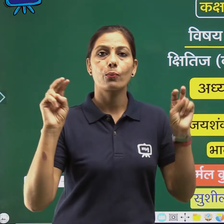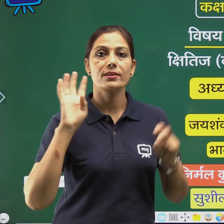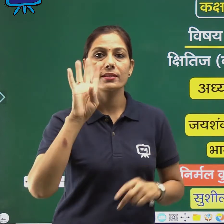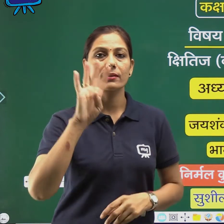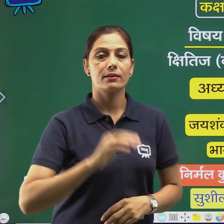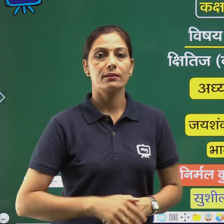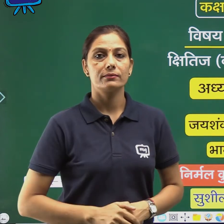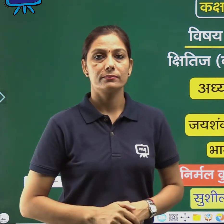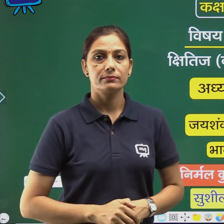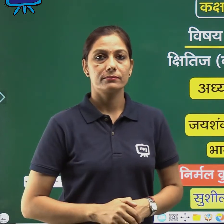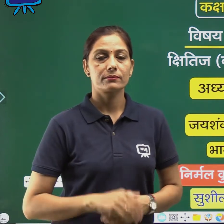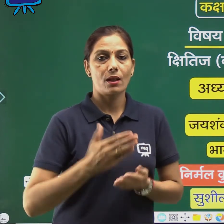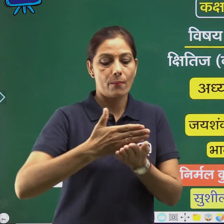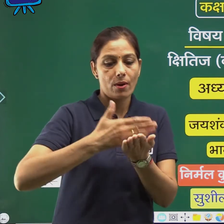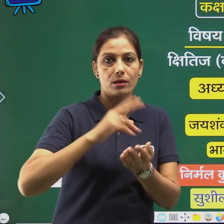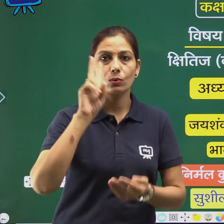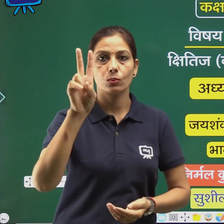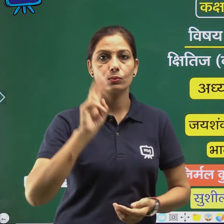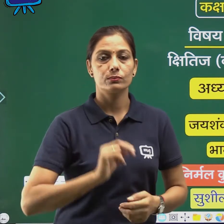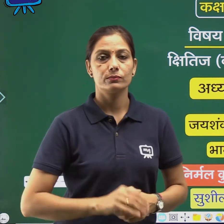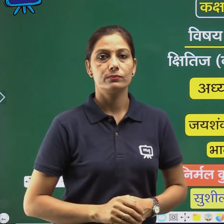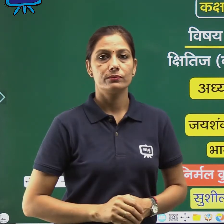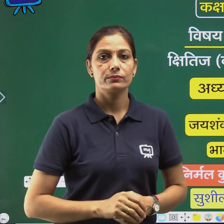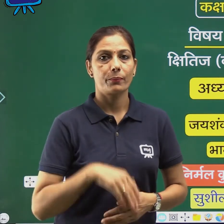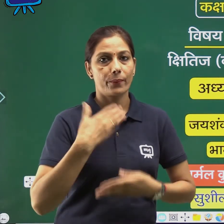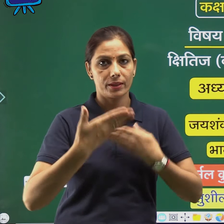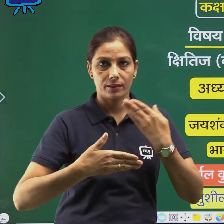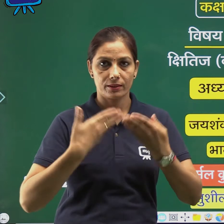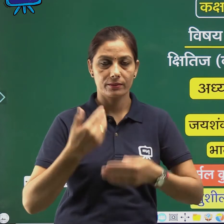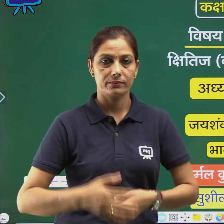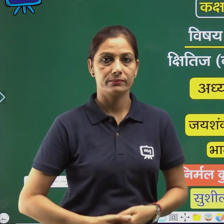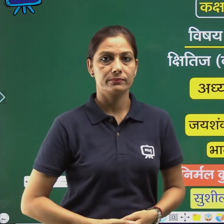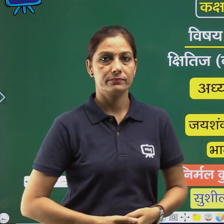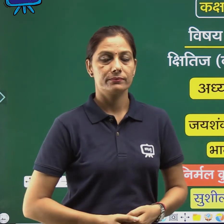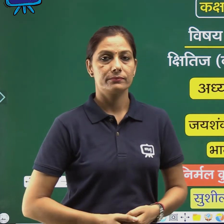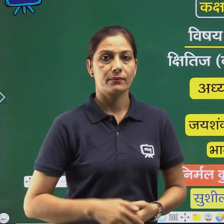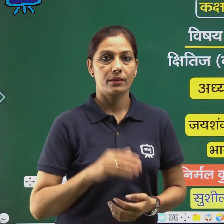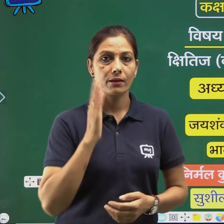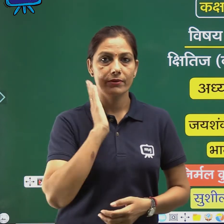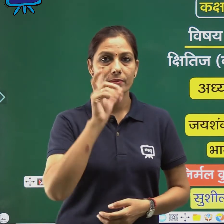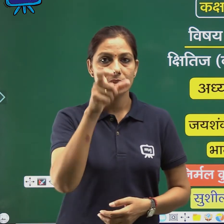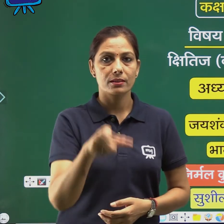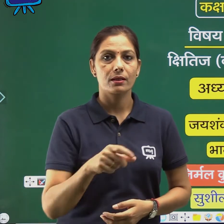का भाग 2 पढ़ेंगे। कवि है